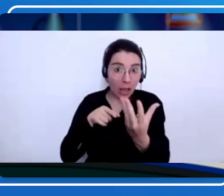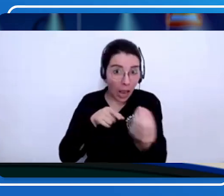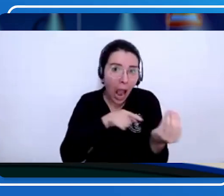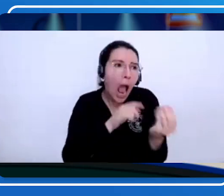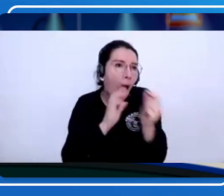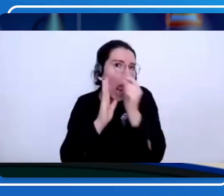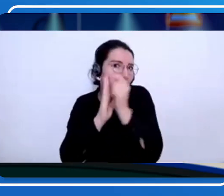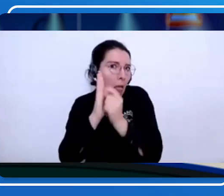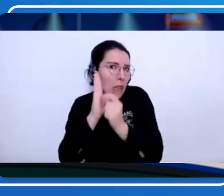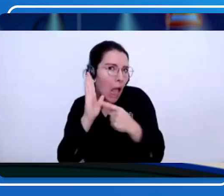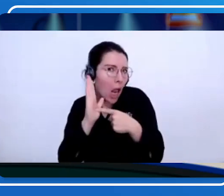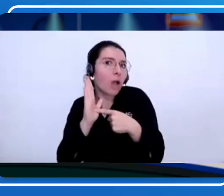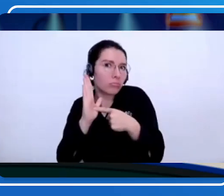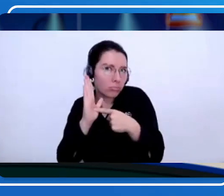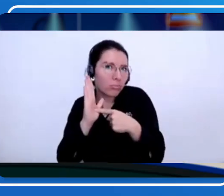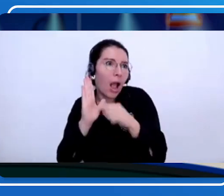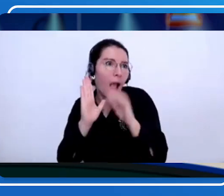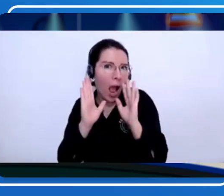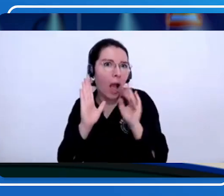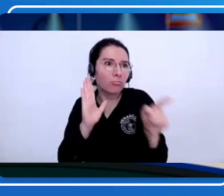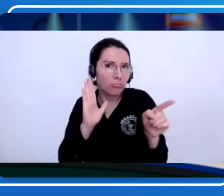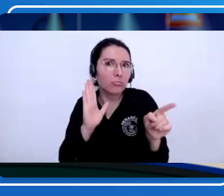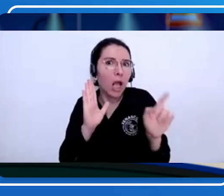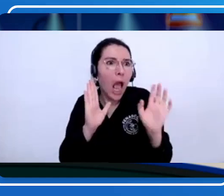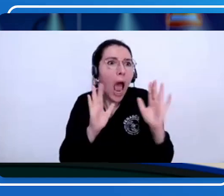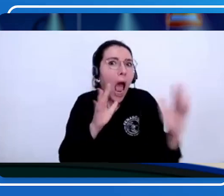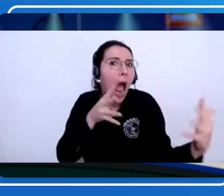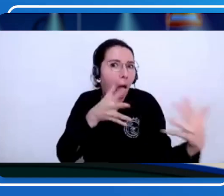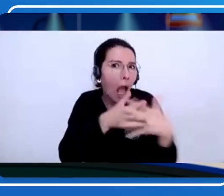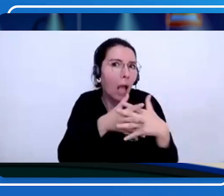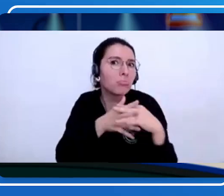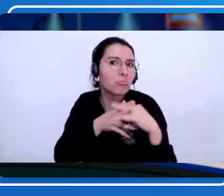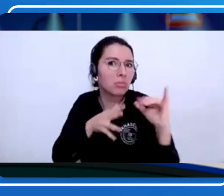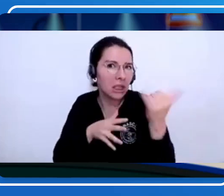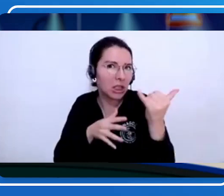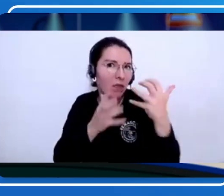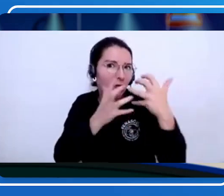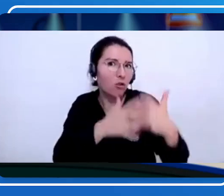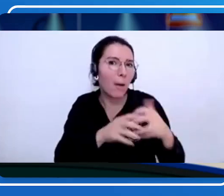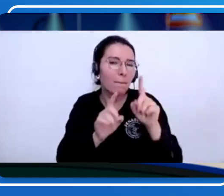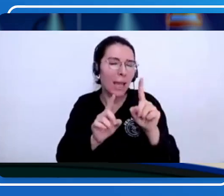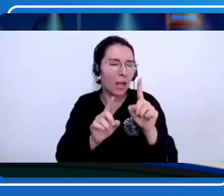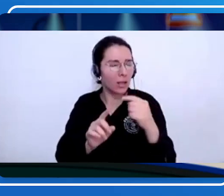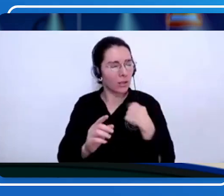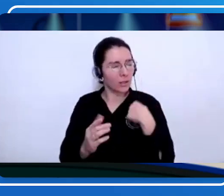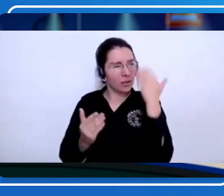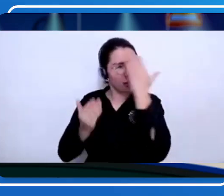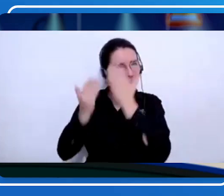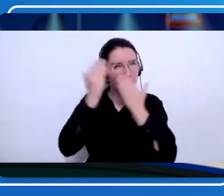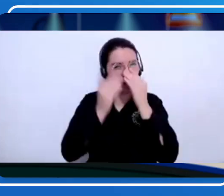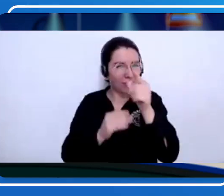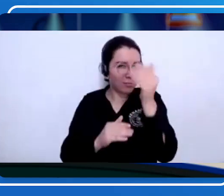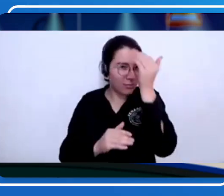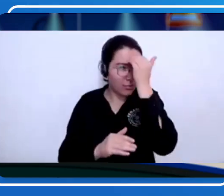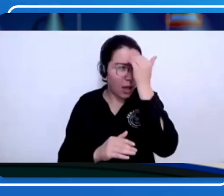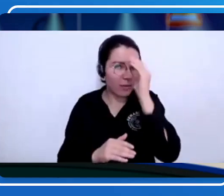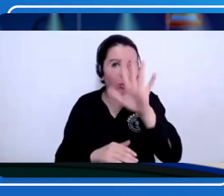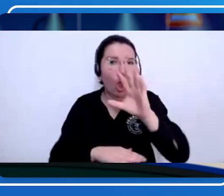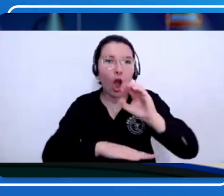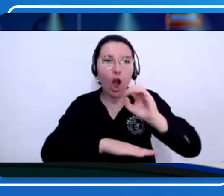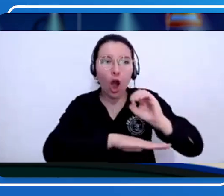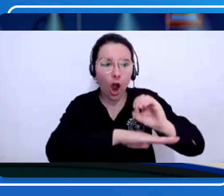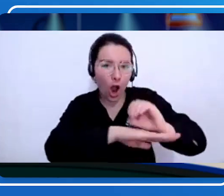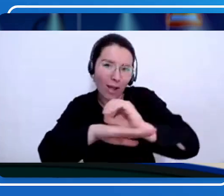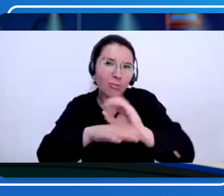hace sus elecciones a través de organizaciones, pero lo que ocurre allí, por ejemplo, es que las organizaciones se constituyen de una